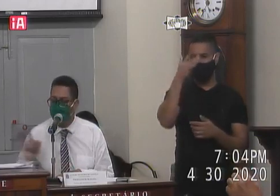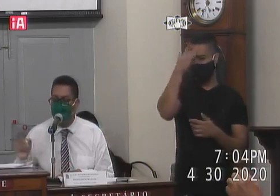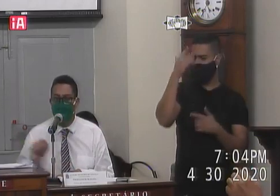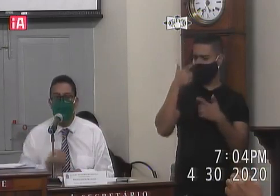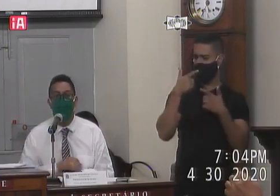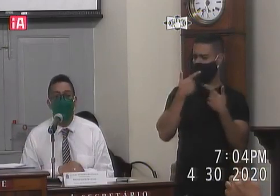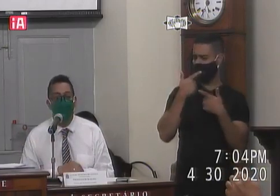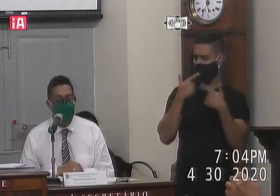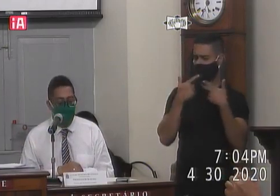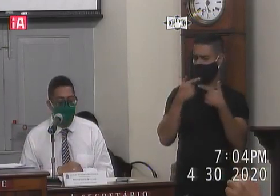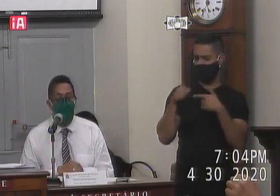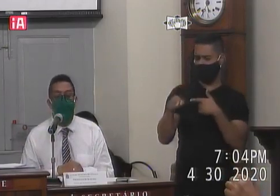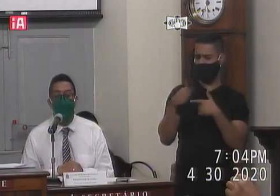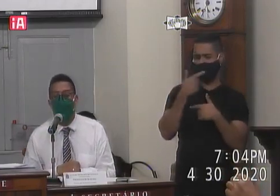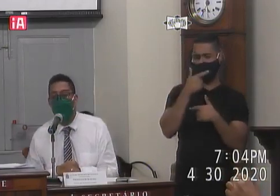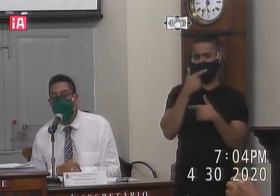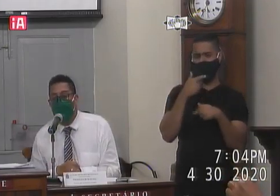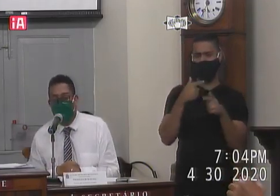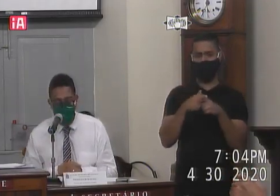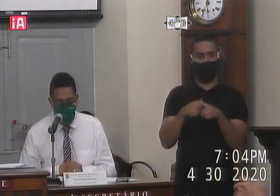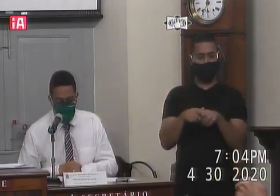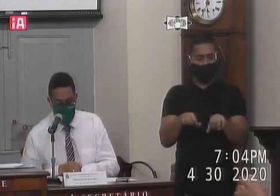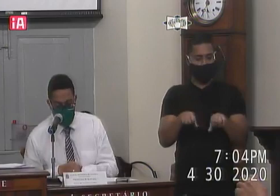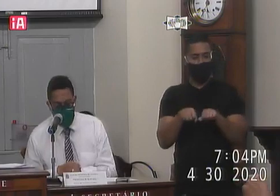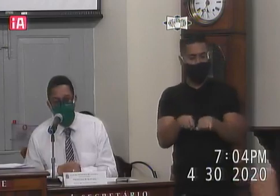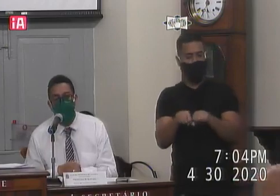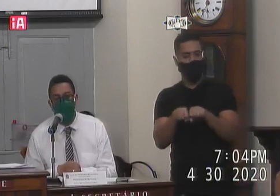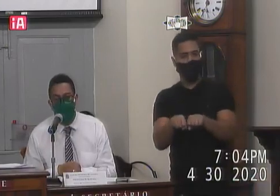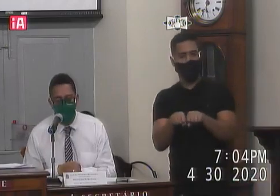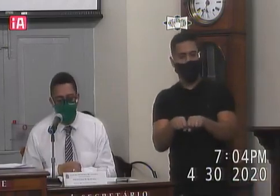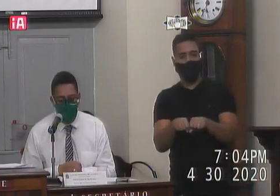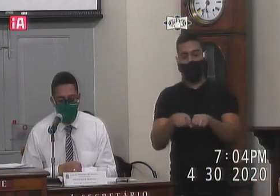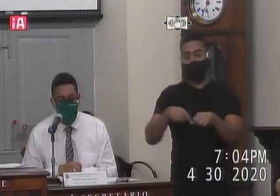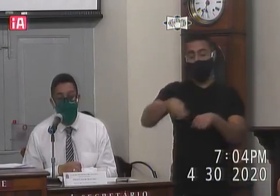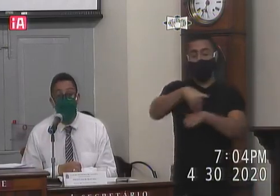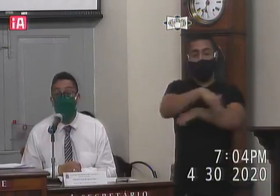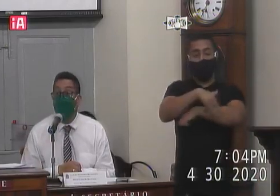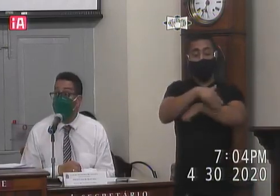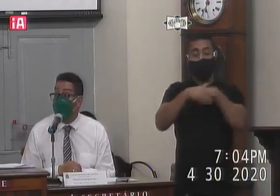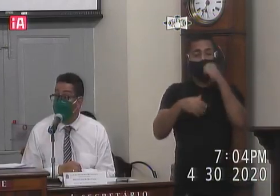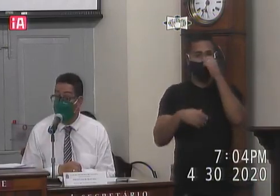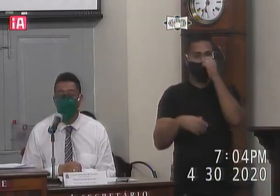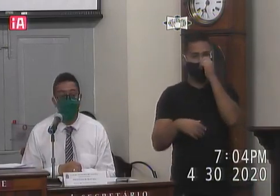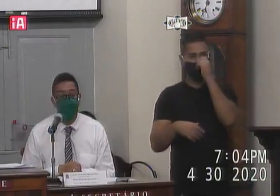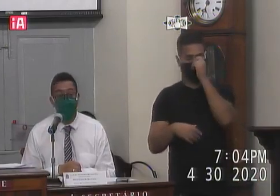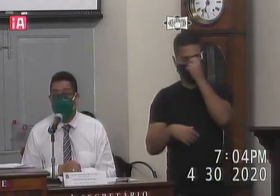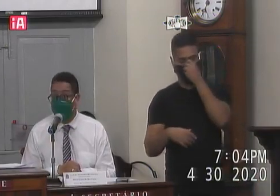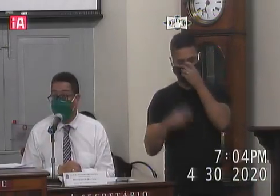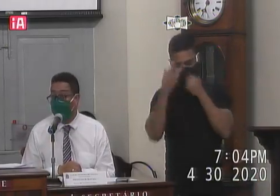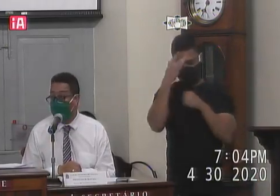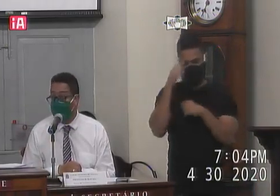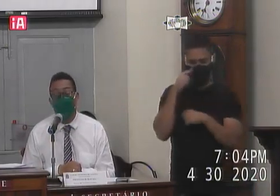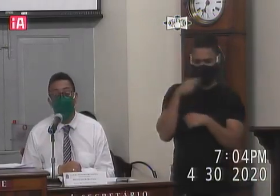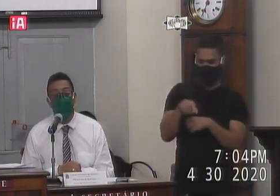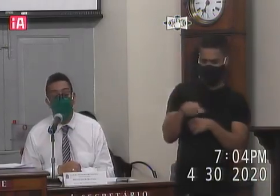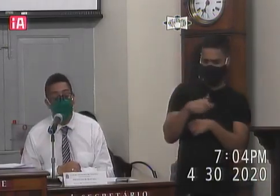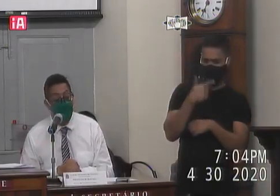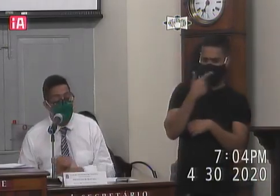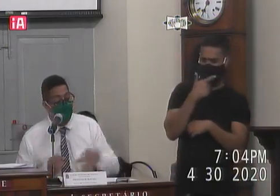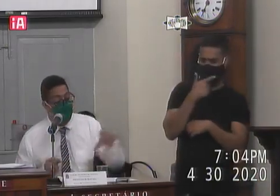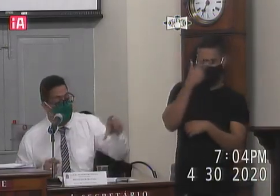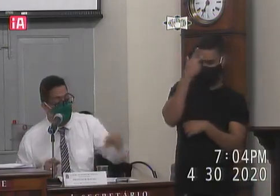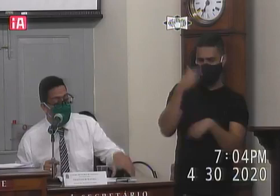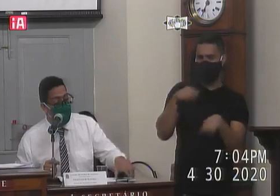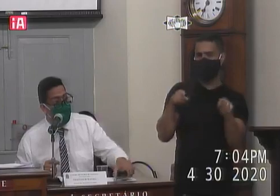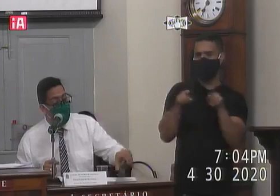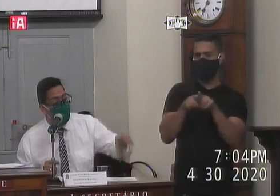mim quando eu empurrava o meu carrinho no meio da rua. Riam de mim, muitos dos senhores riam de mim